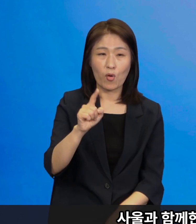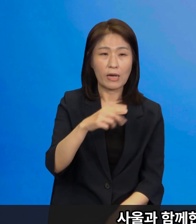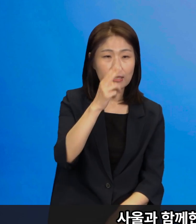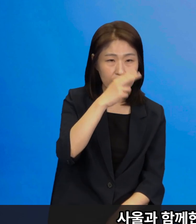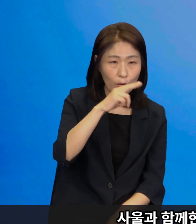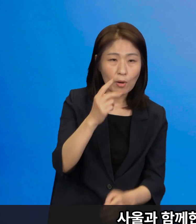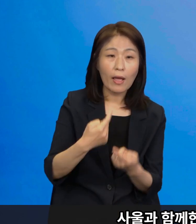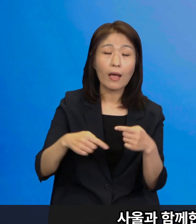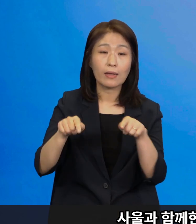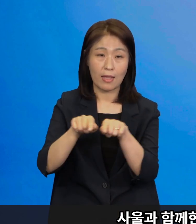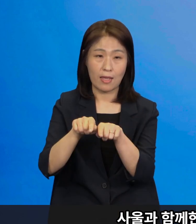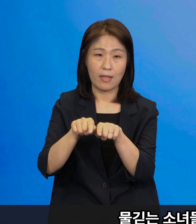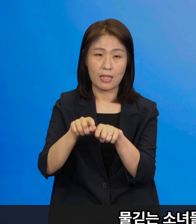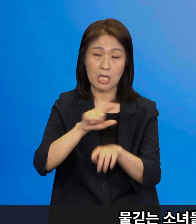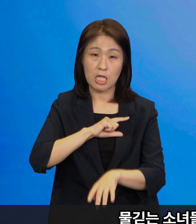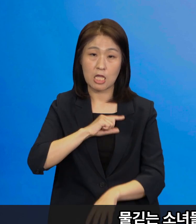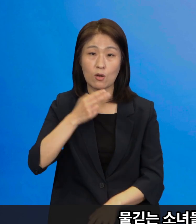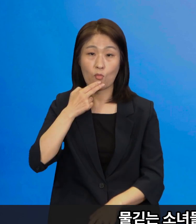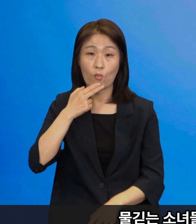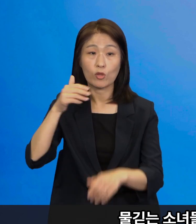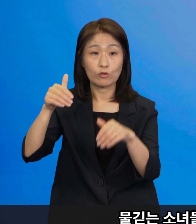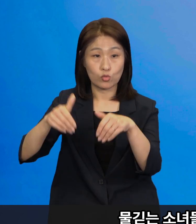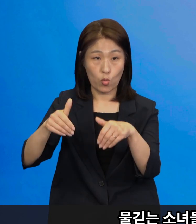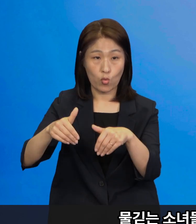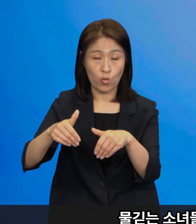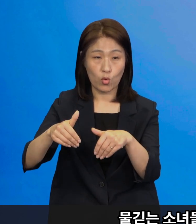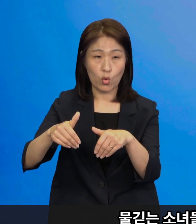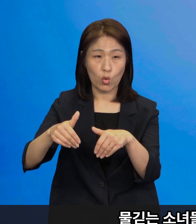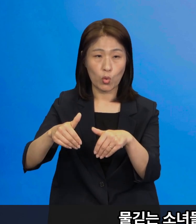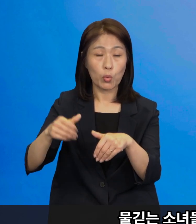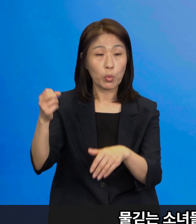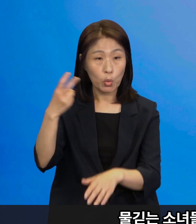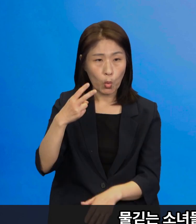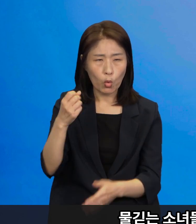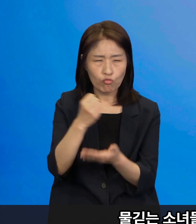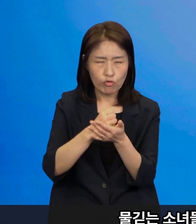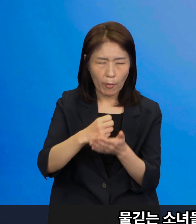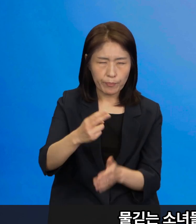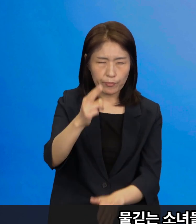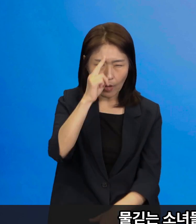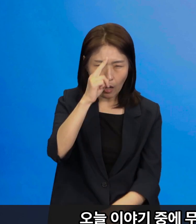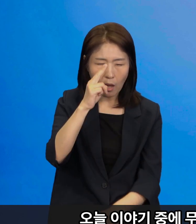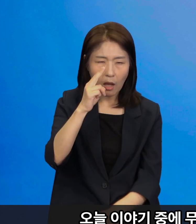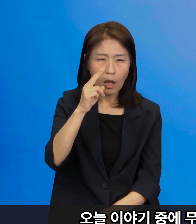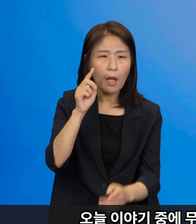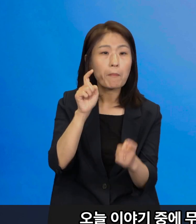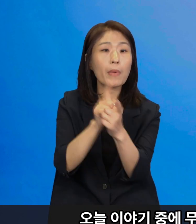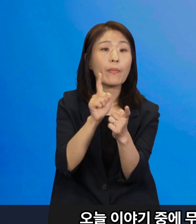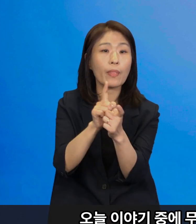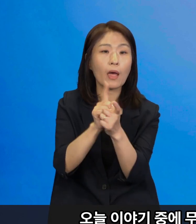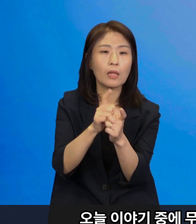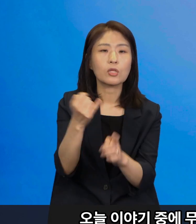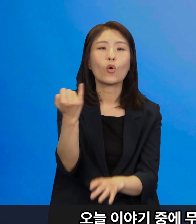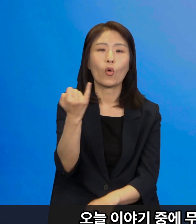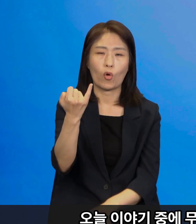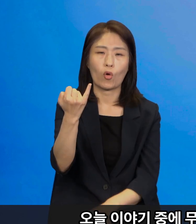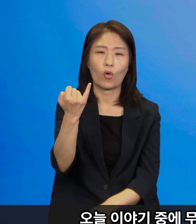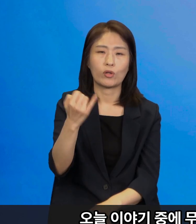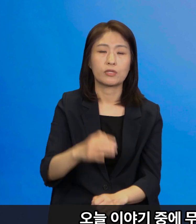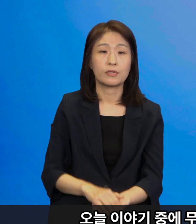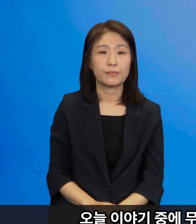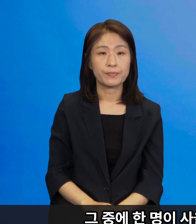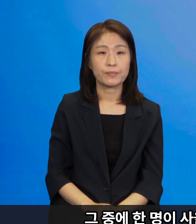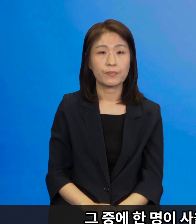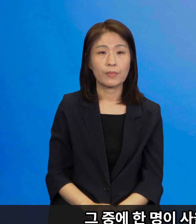무명의 종과 우연히 만난 물깃든 처녀들과의 만남입니다. 자, 오늘 이야기 중에 무명의 사람들이 몇